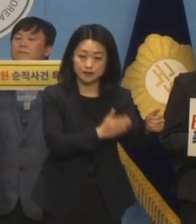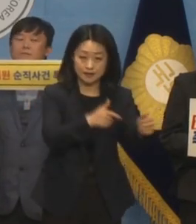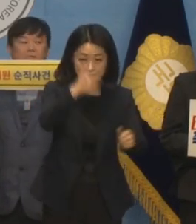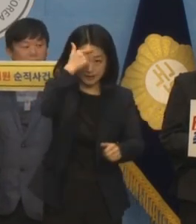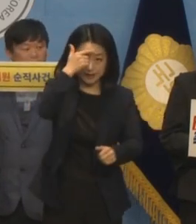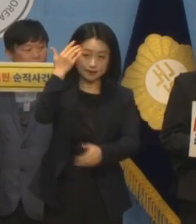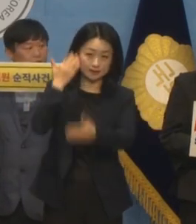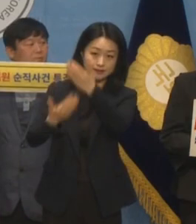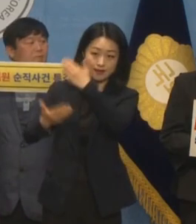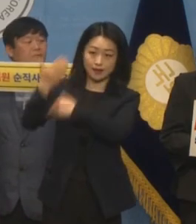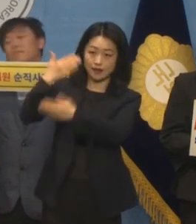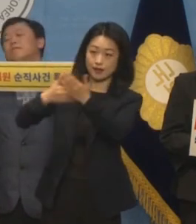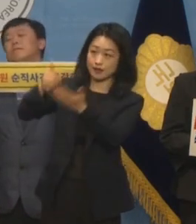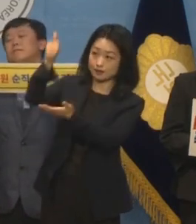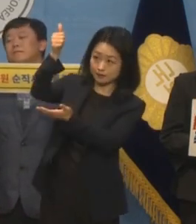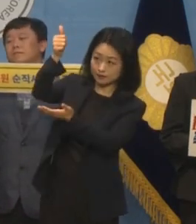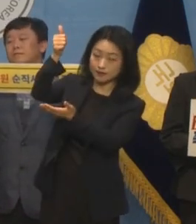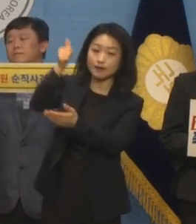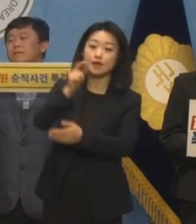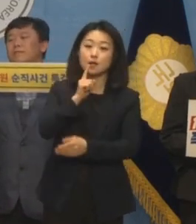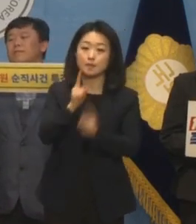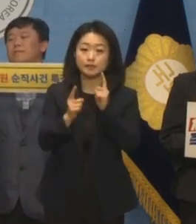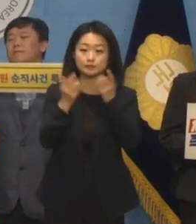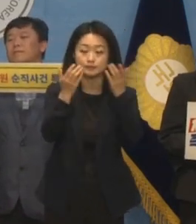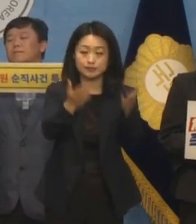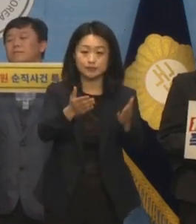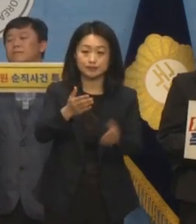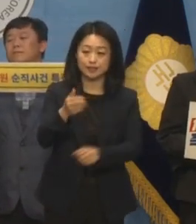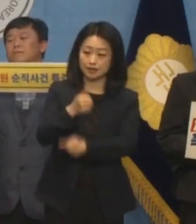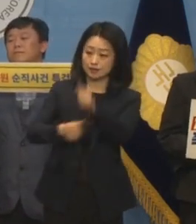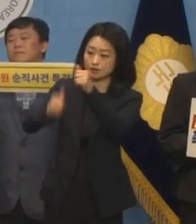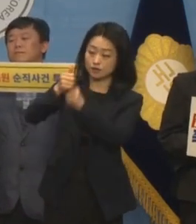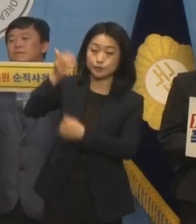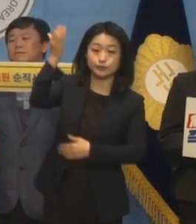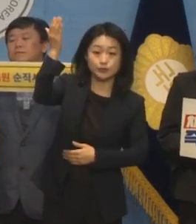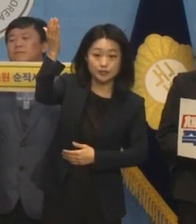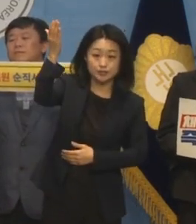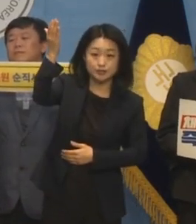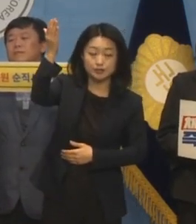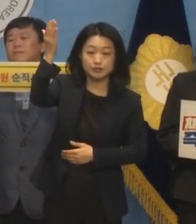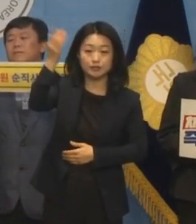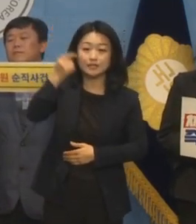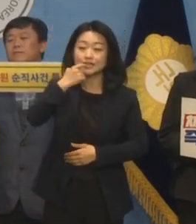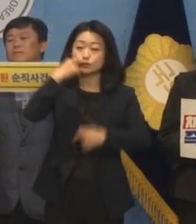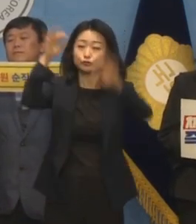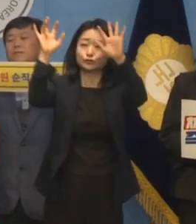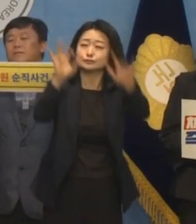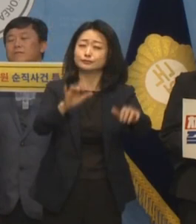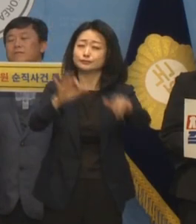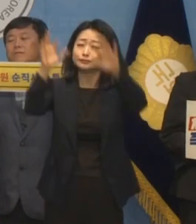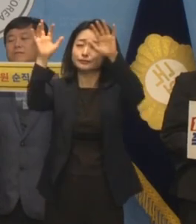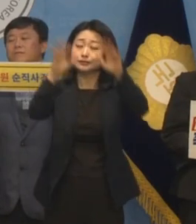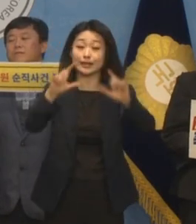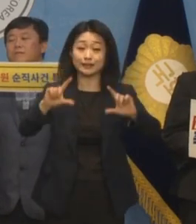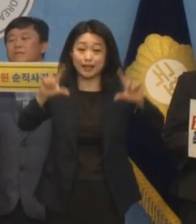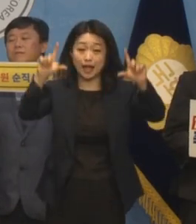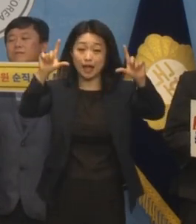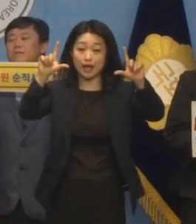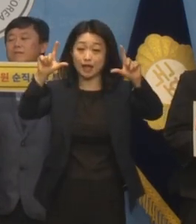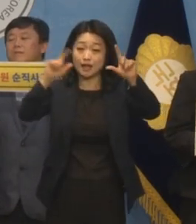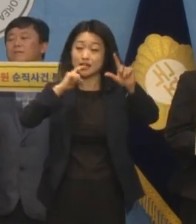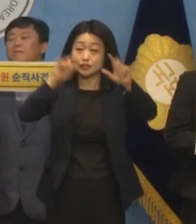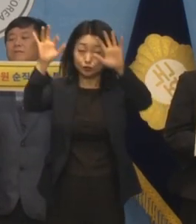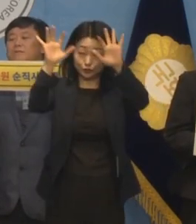선인들의 말씀 한 말씀을 드리겠습니다. 옛 선인들은 눈이 많이 온 날